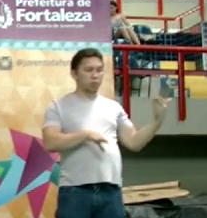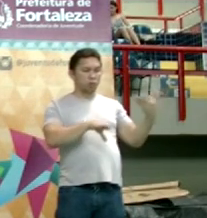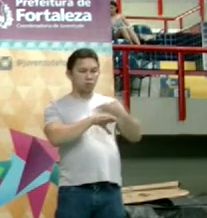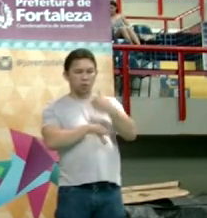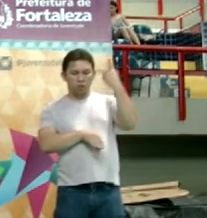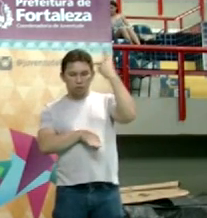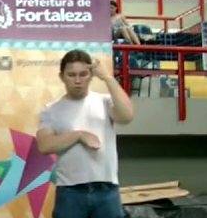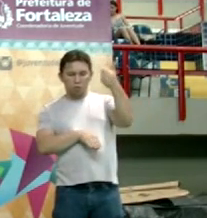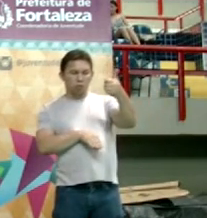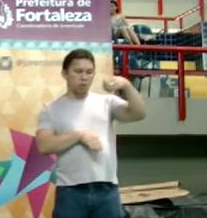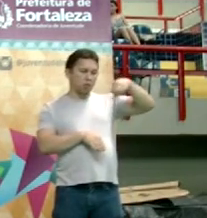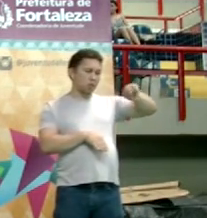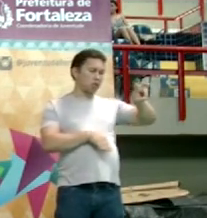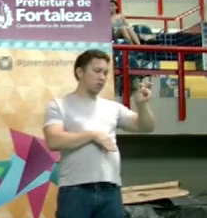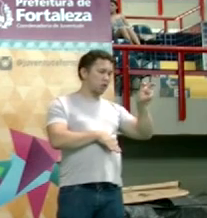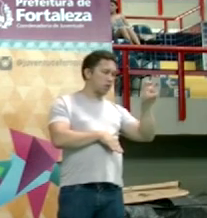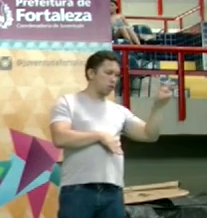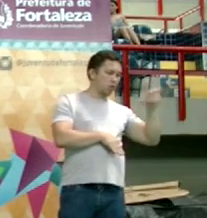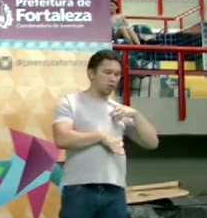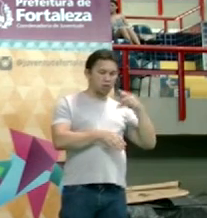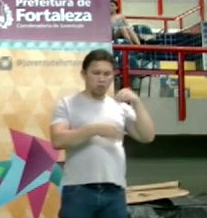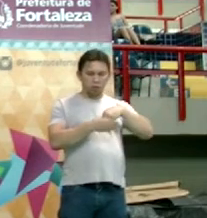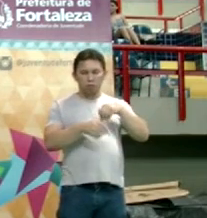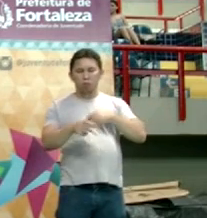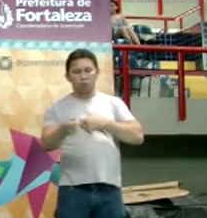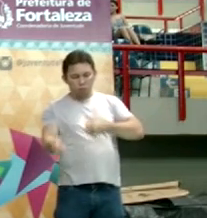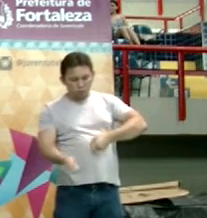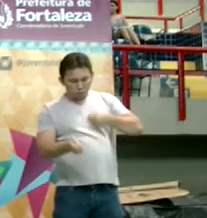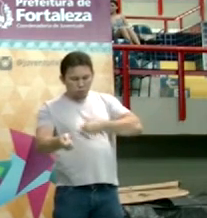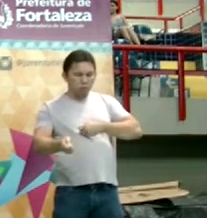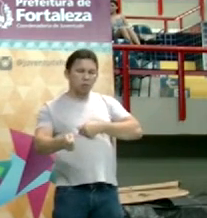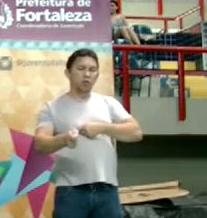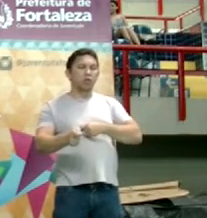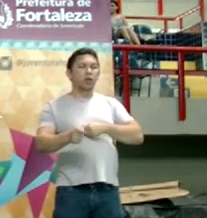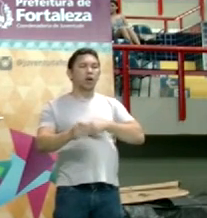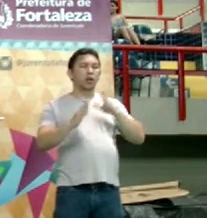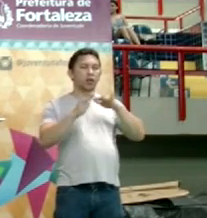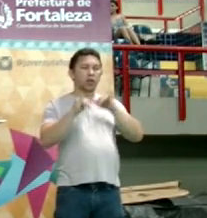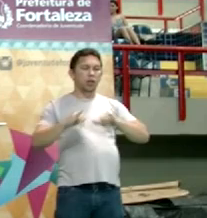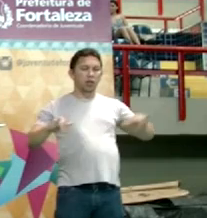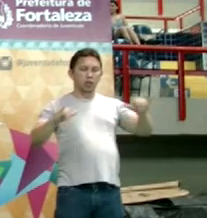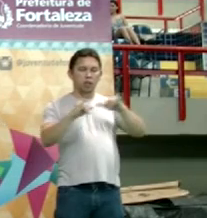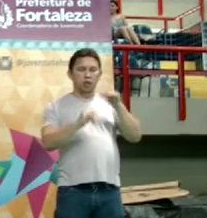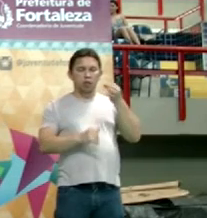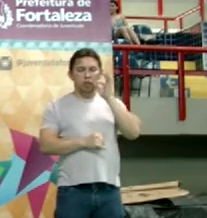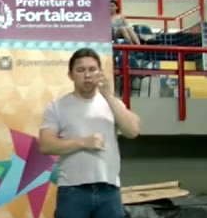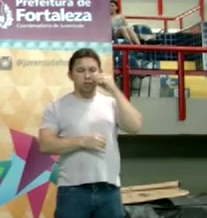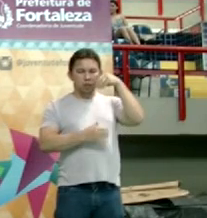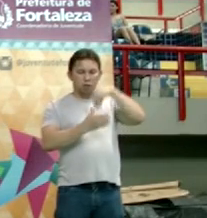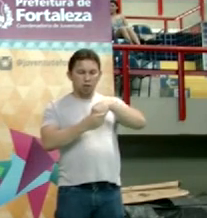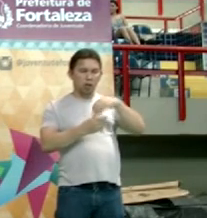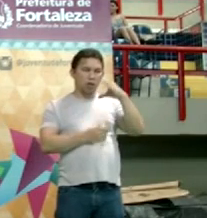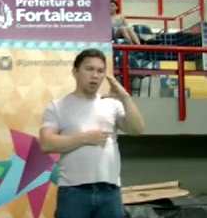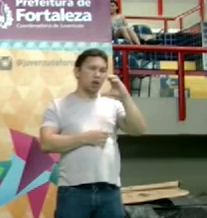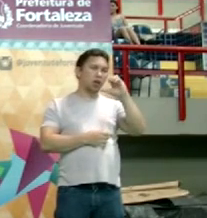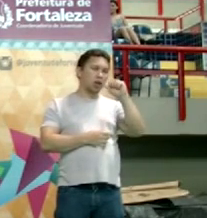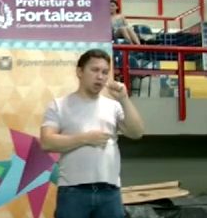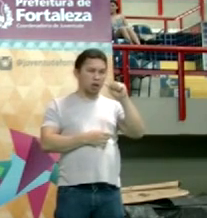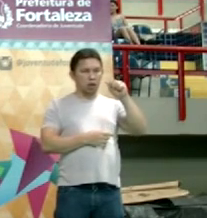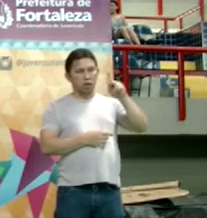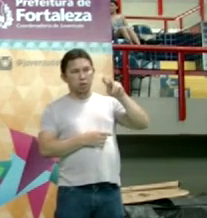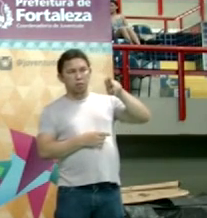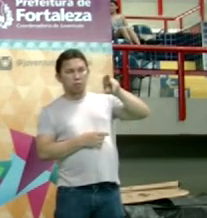Paulo em 1855 para trabalhar como colono na fazenda de café Ibicaba, em Campinas.